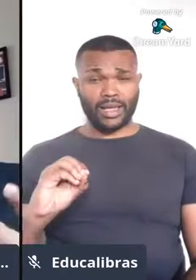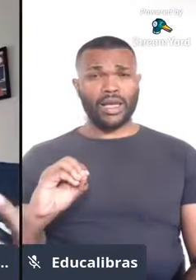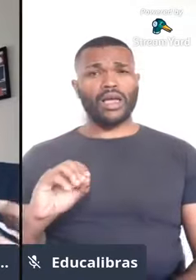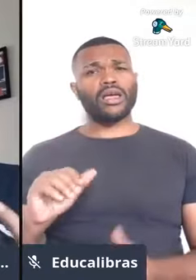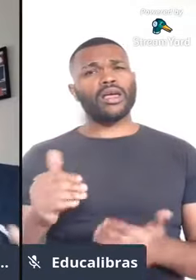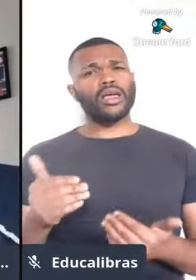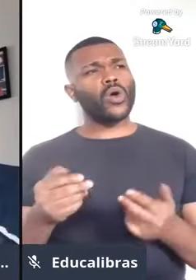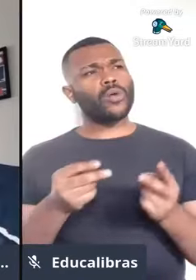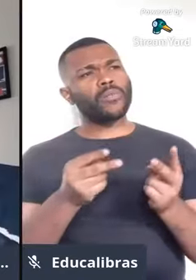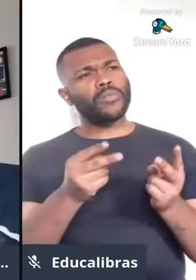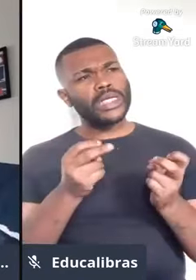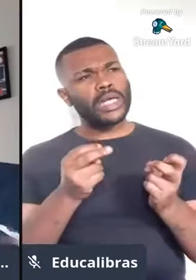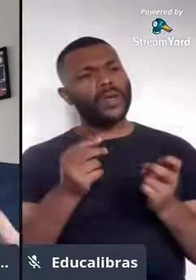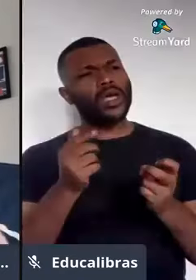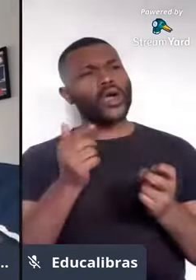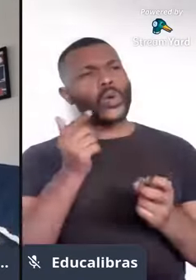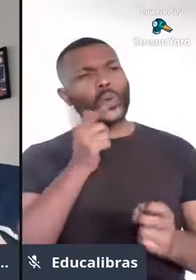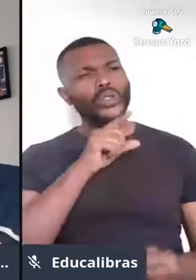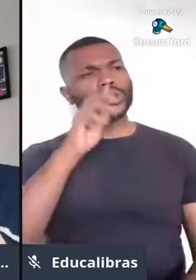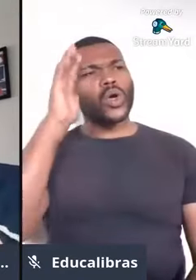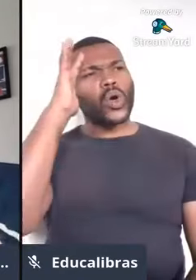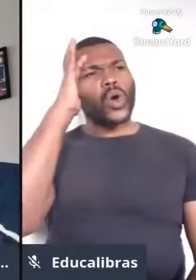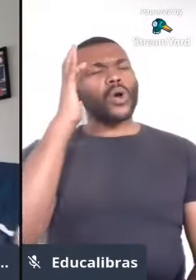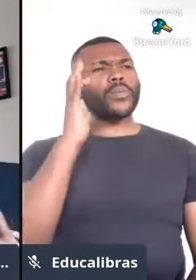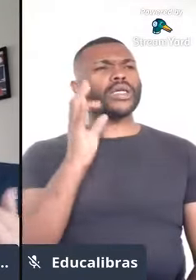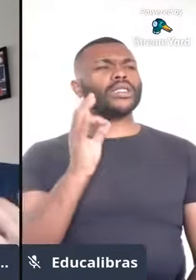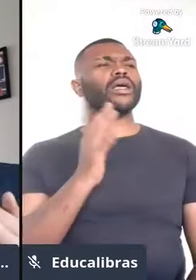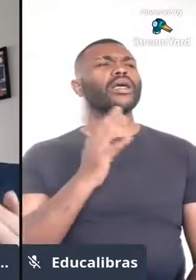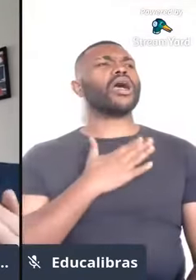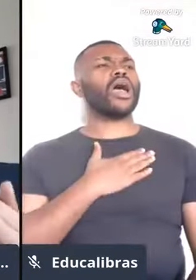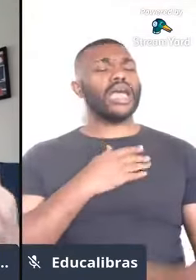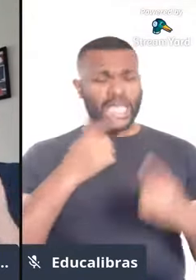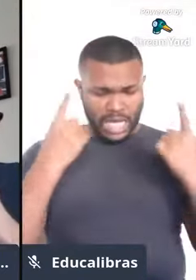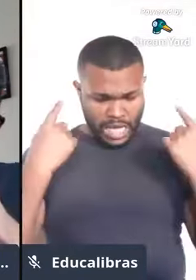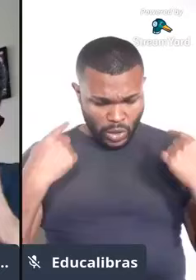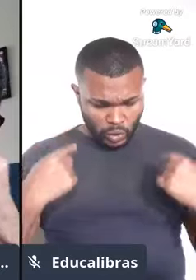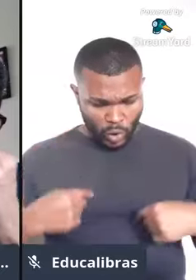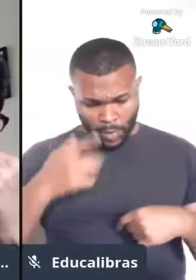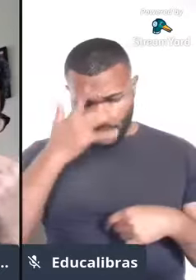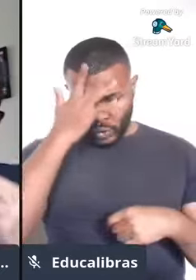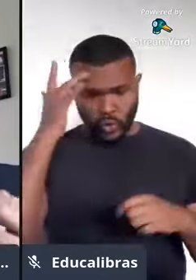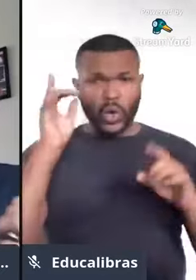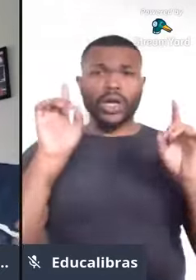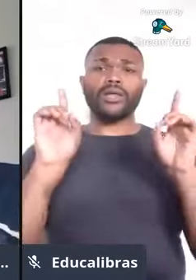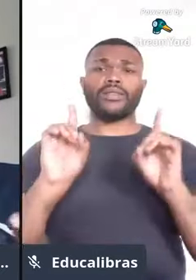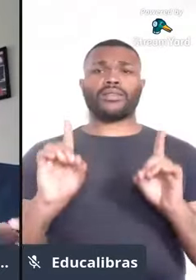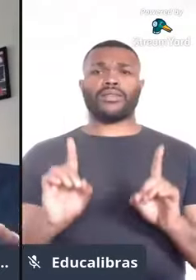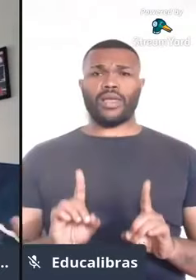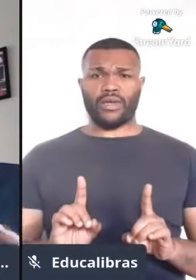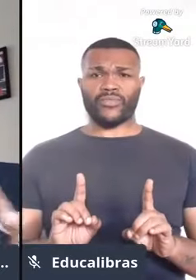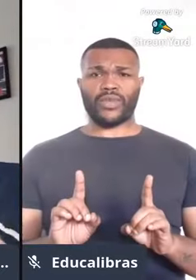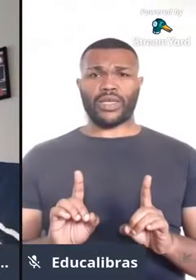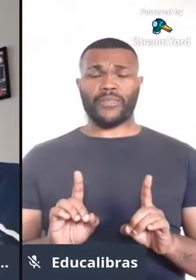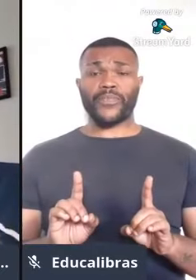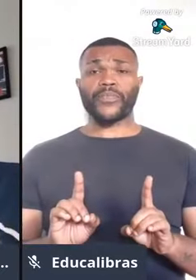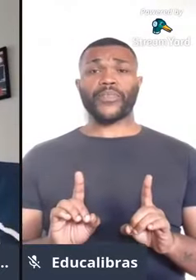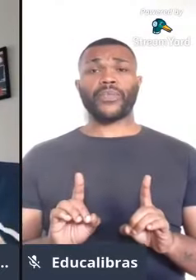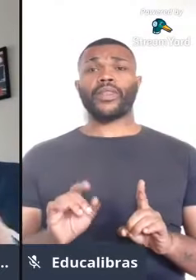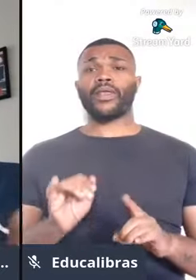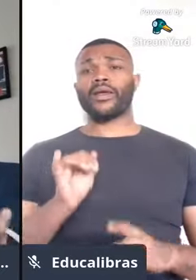que eu consegui compreender que eu, Alexandre, sou uma pessoa com deficiência. Eu tinha aquela